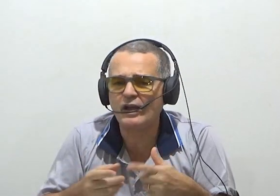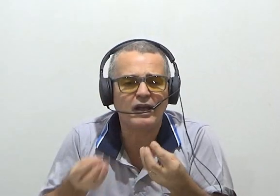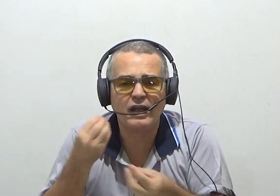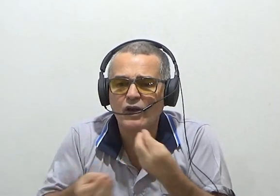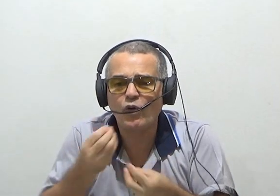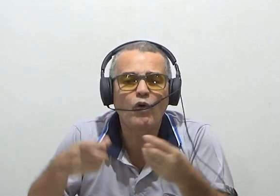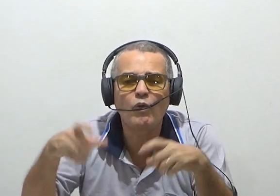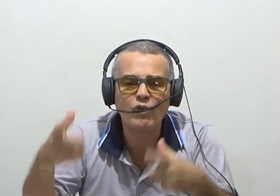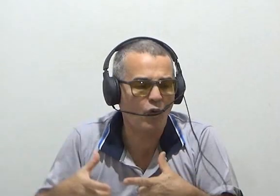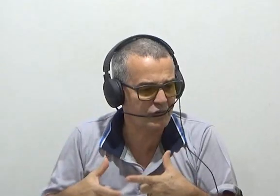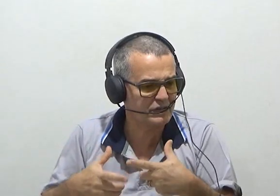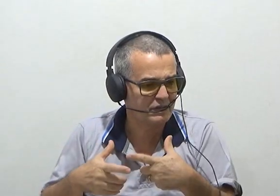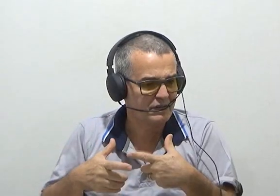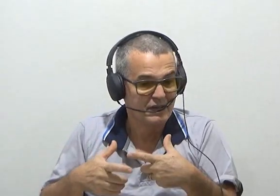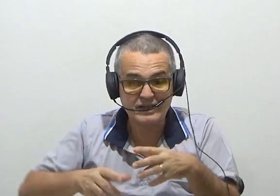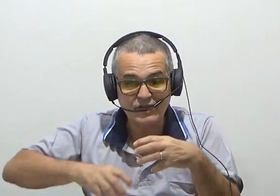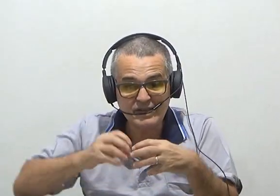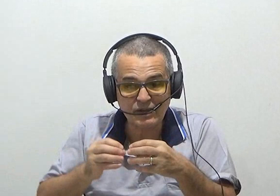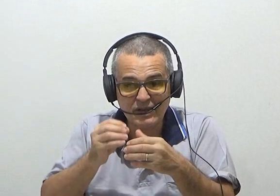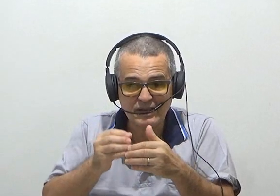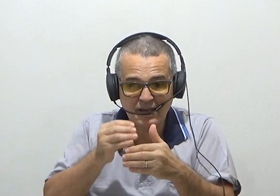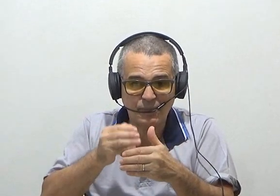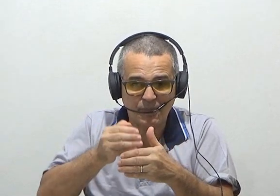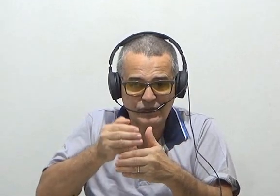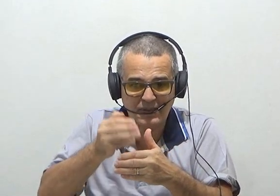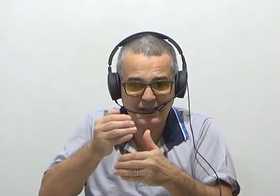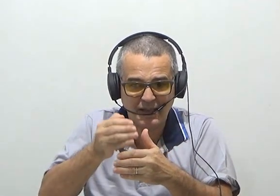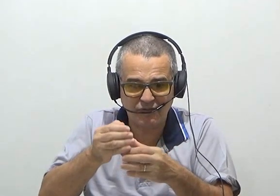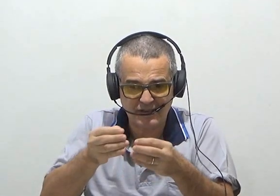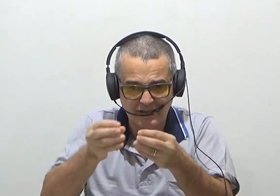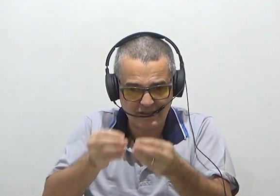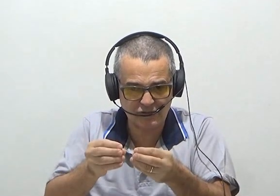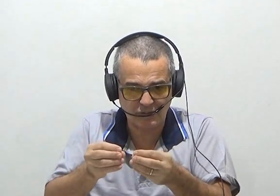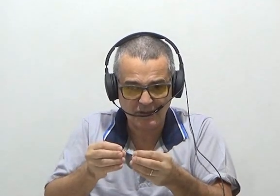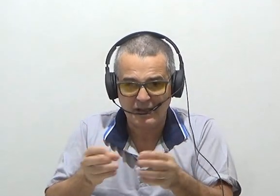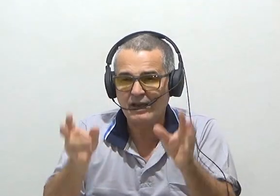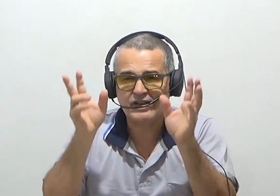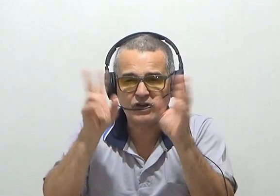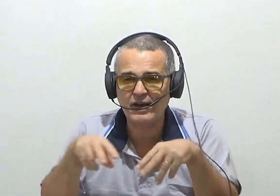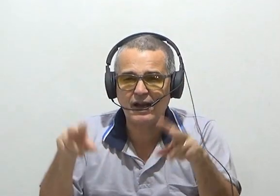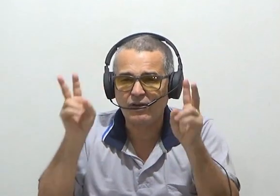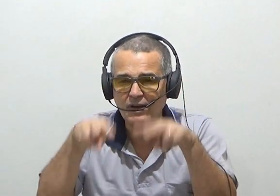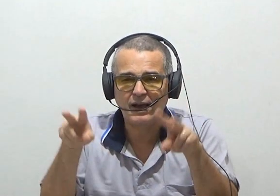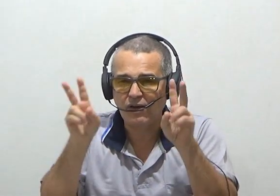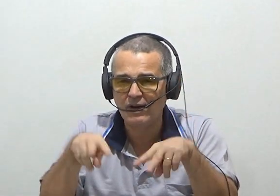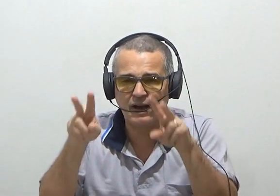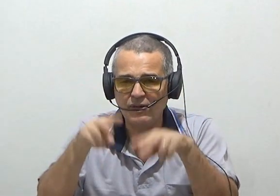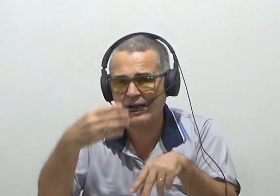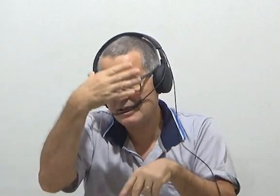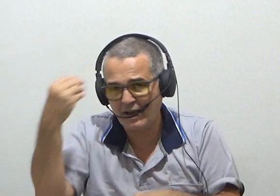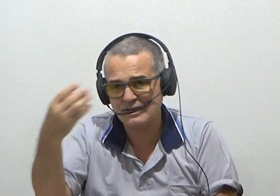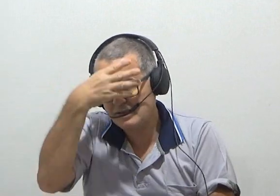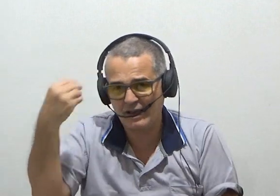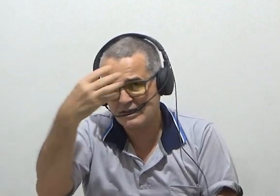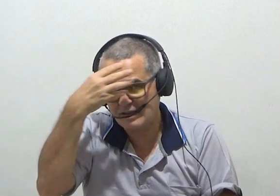perguntar por quê, como, onde. Se você não deixar e proporcionar que ele faça isso, ele vai só